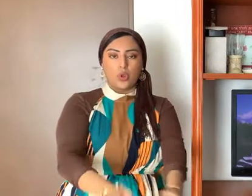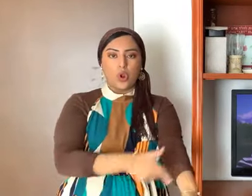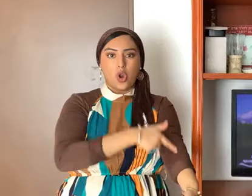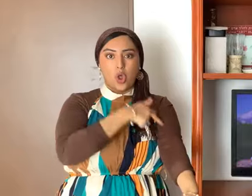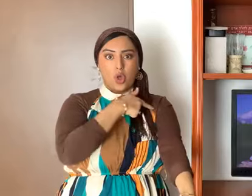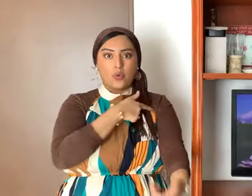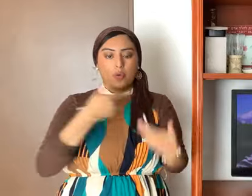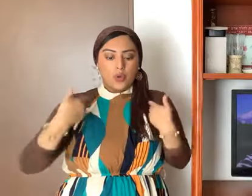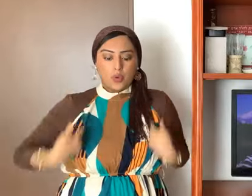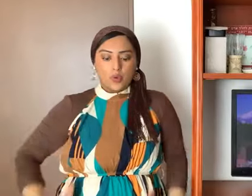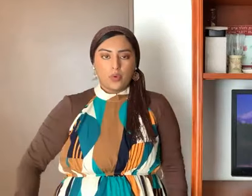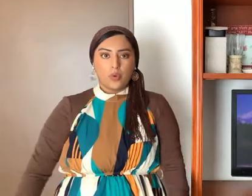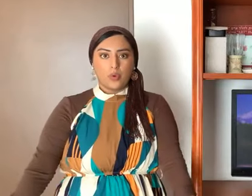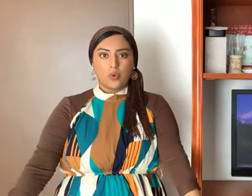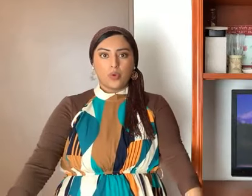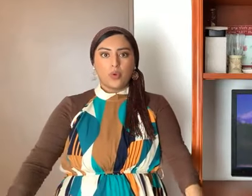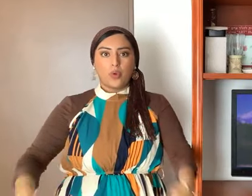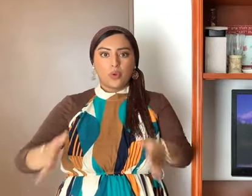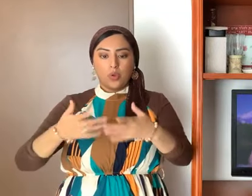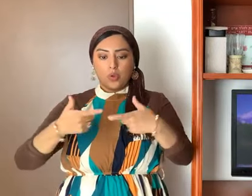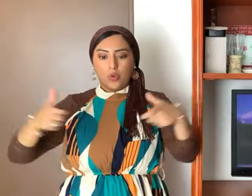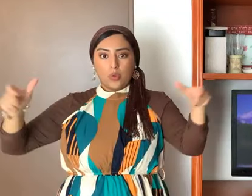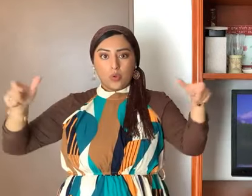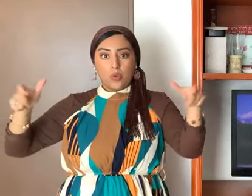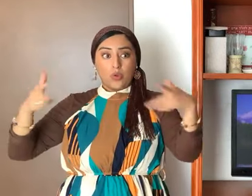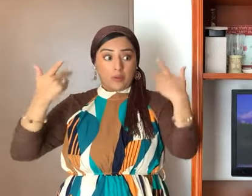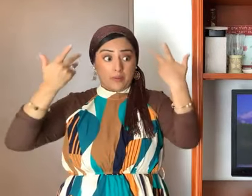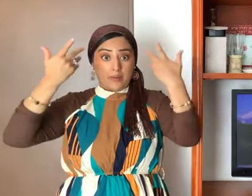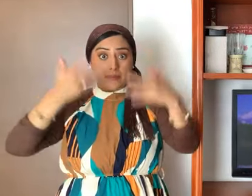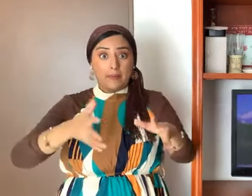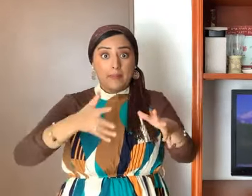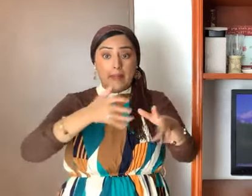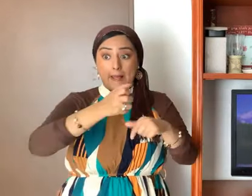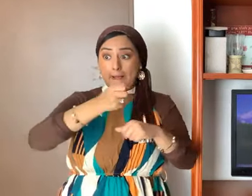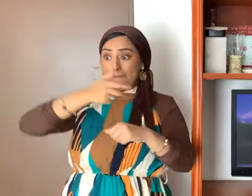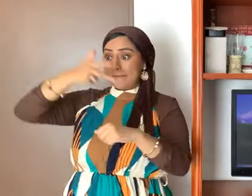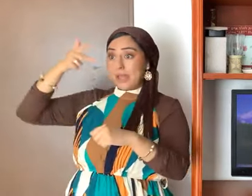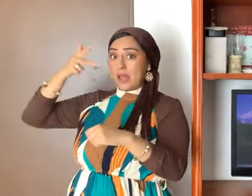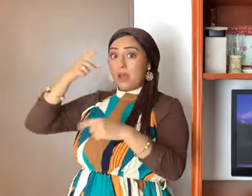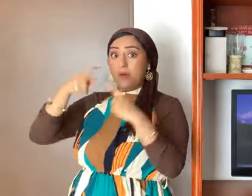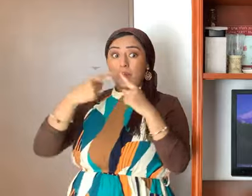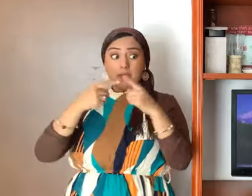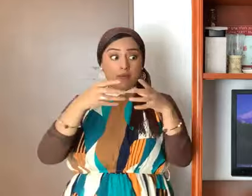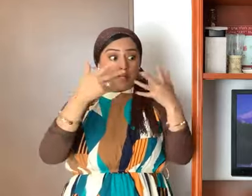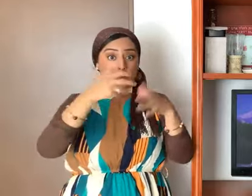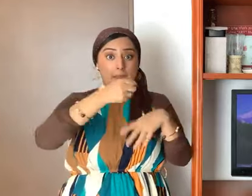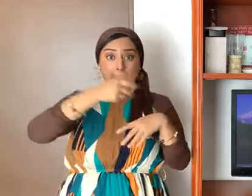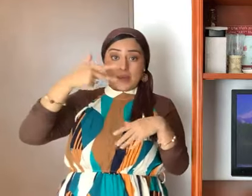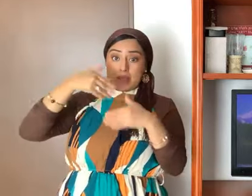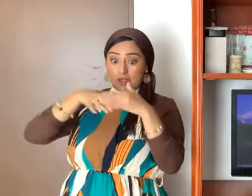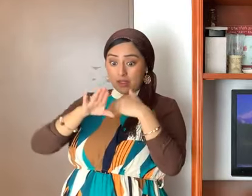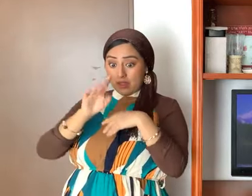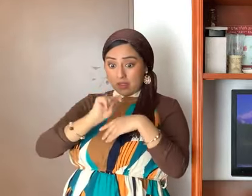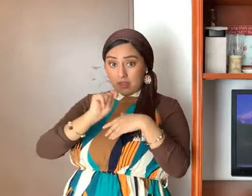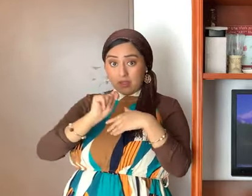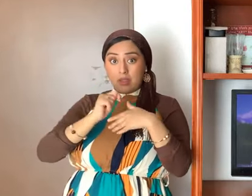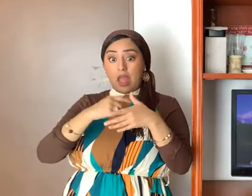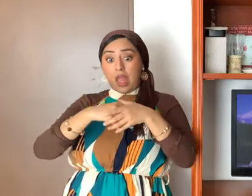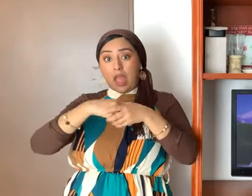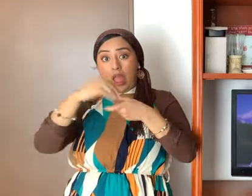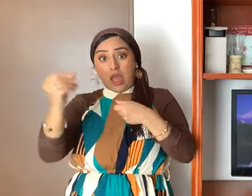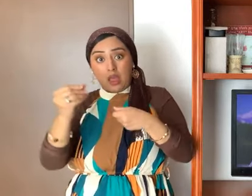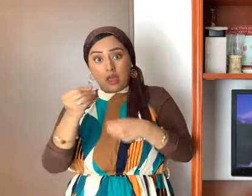larga, falda larga, holgada, y después, ya cuando se termina la reunión, se meten al baño y salen con